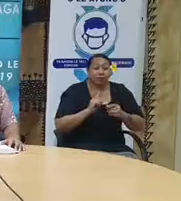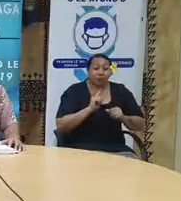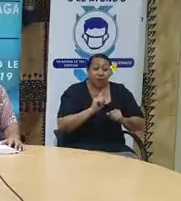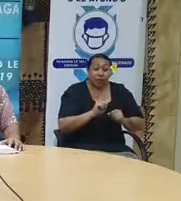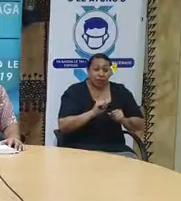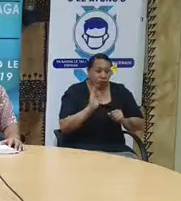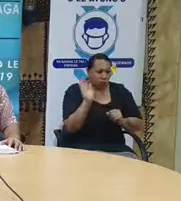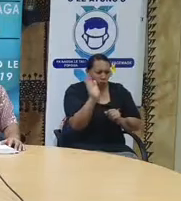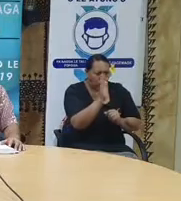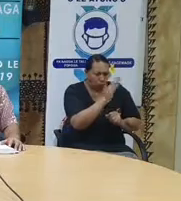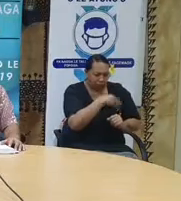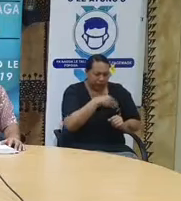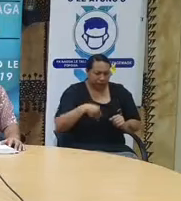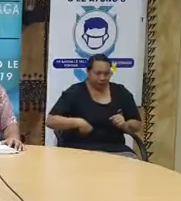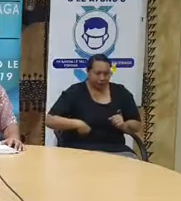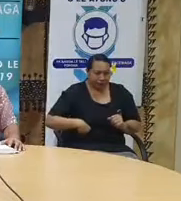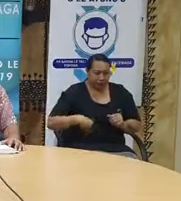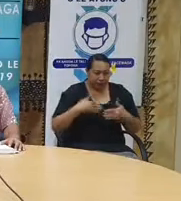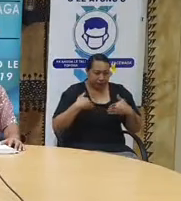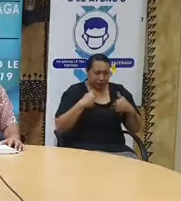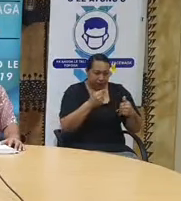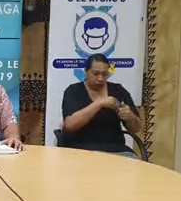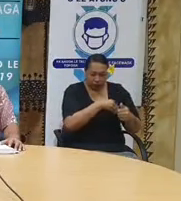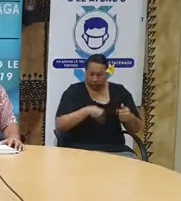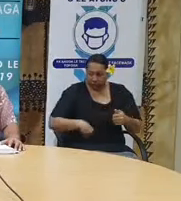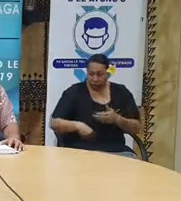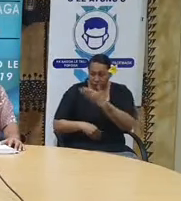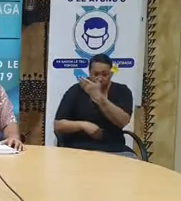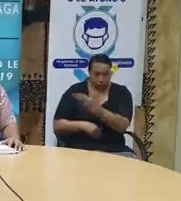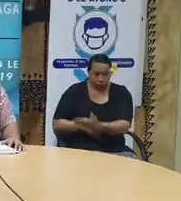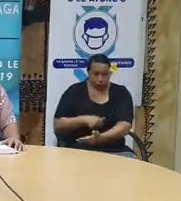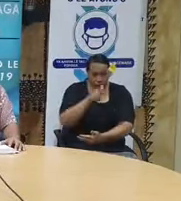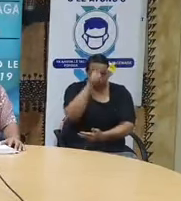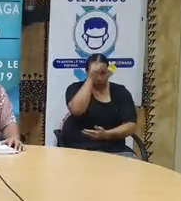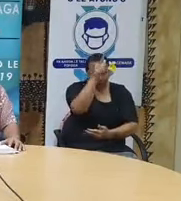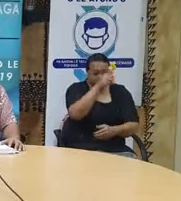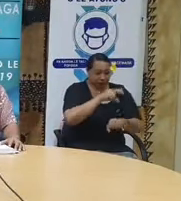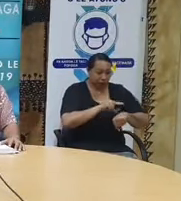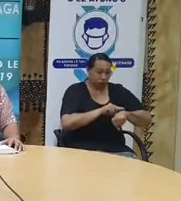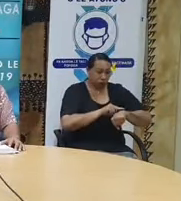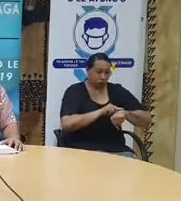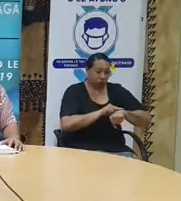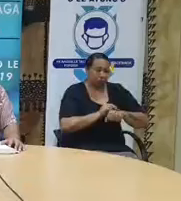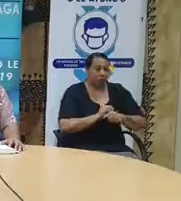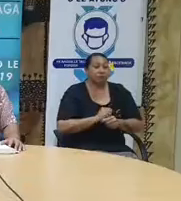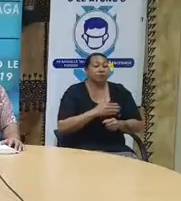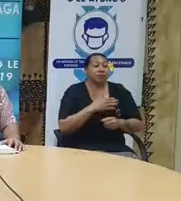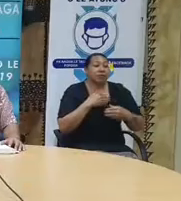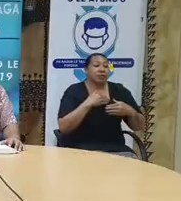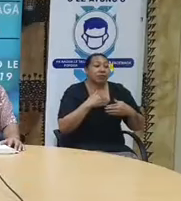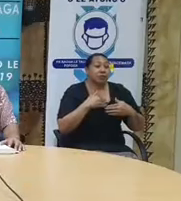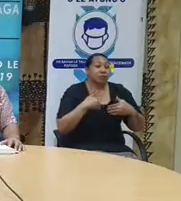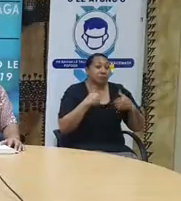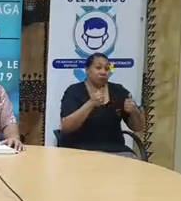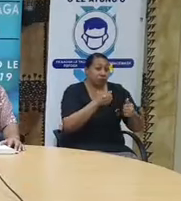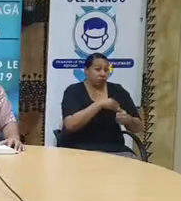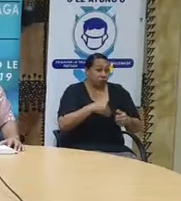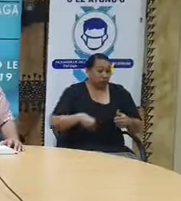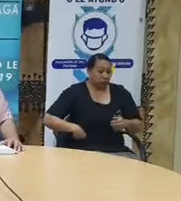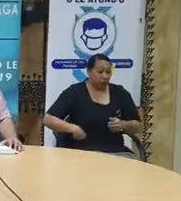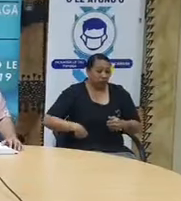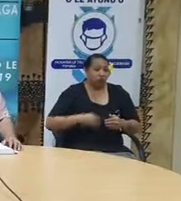foi nga luena ma lo le su tu le uso le fa tu sili e di fo mai o le soi fo ma lo ina ya e fa